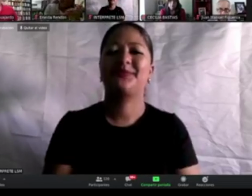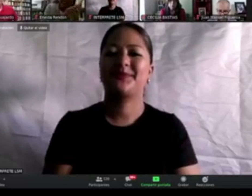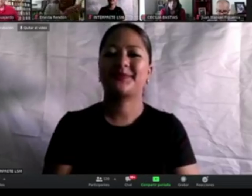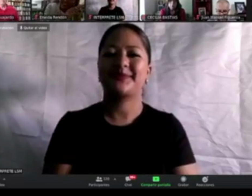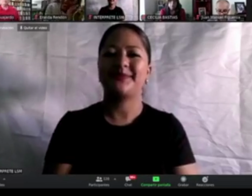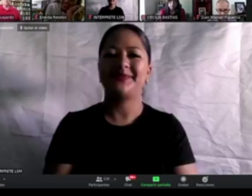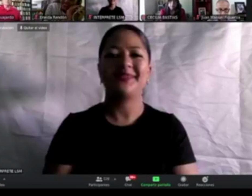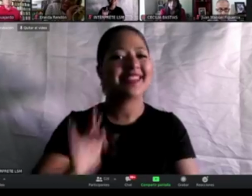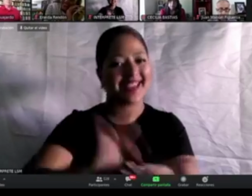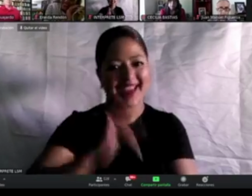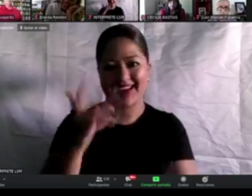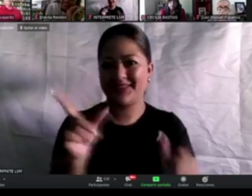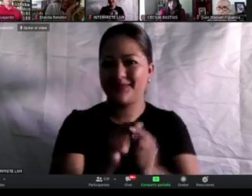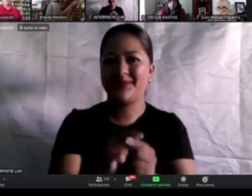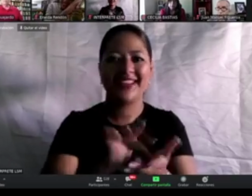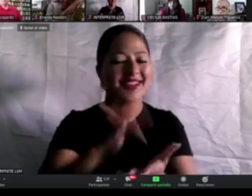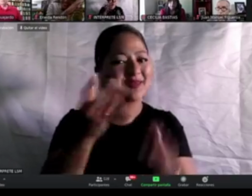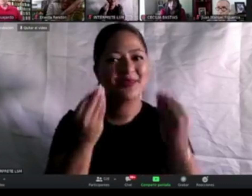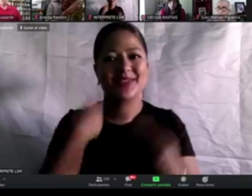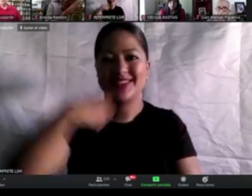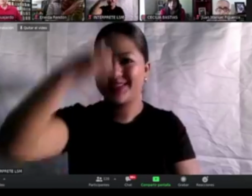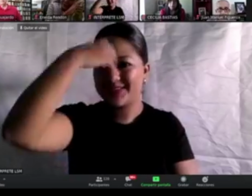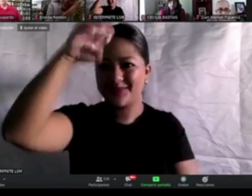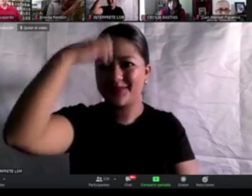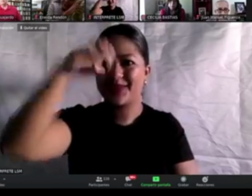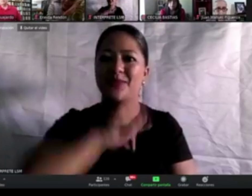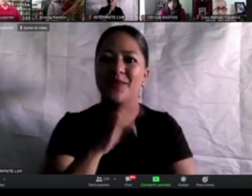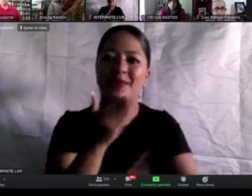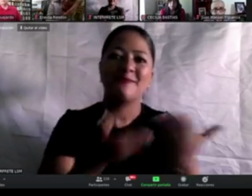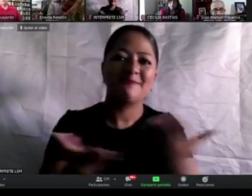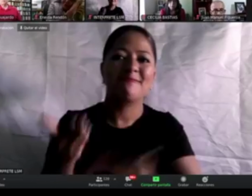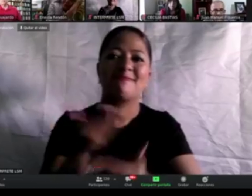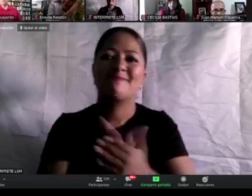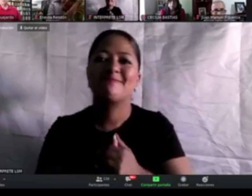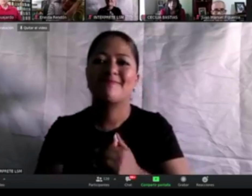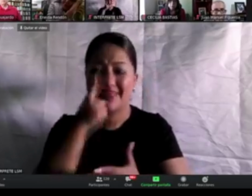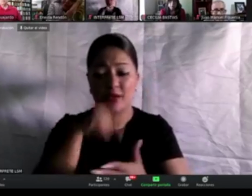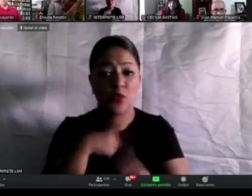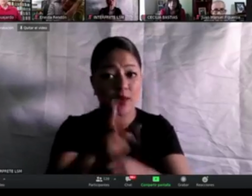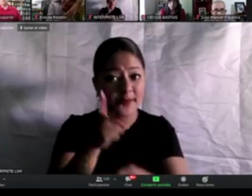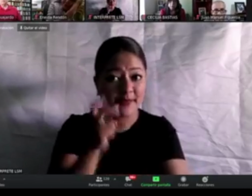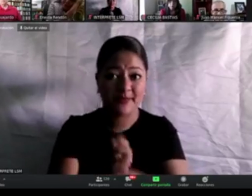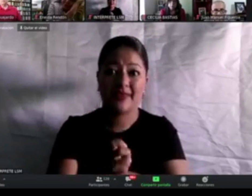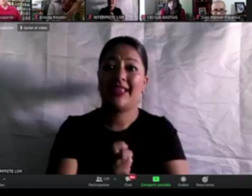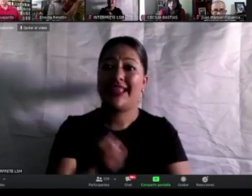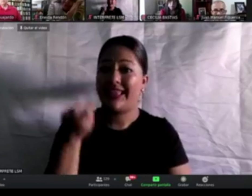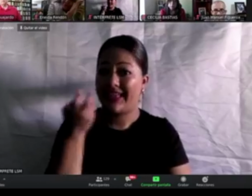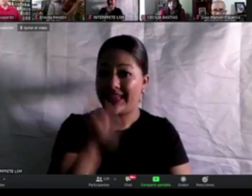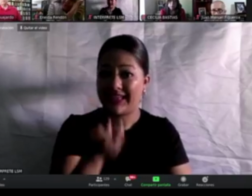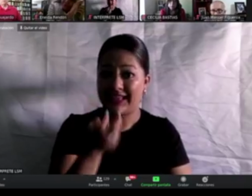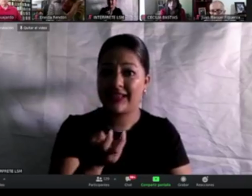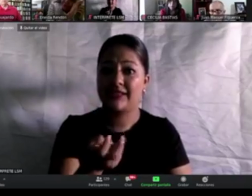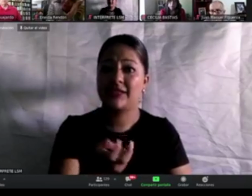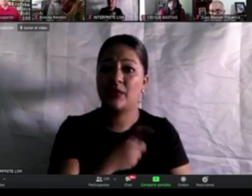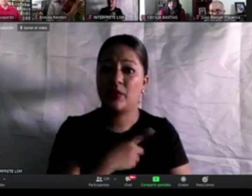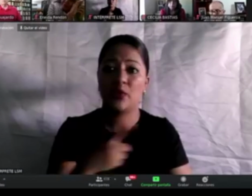agradecerles fue una experiencia de poder escucharnos creo que les invitaría que hagan este espacio de a través